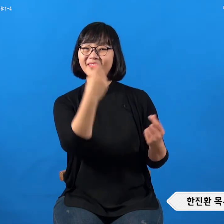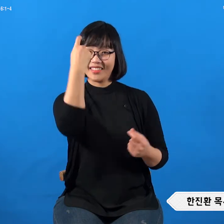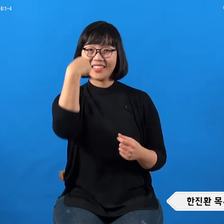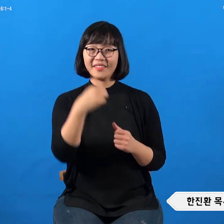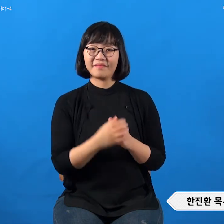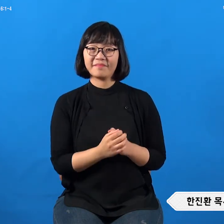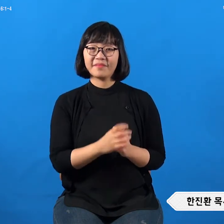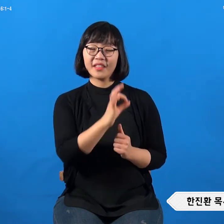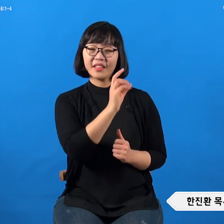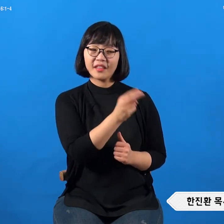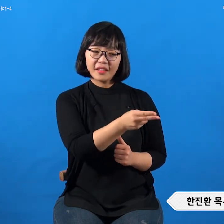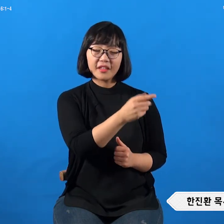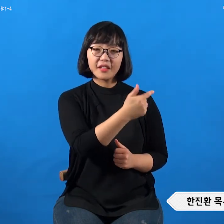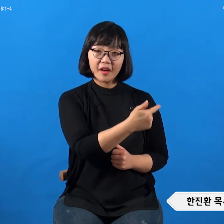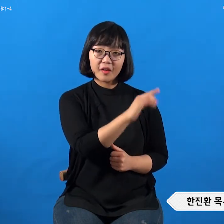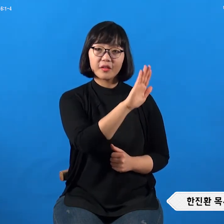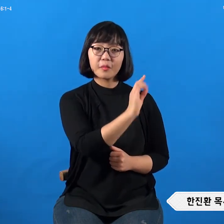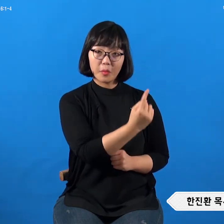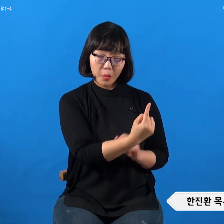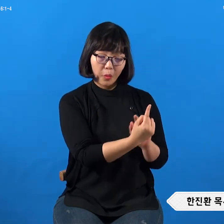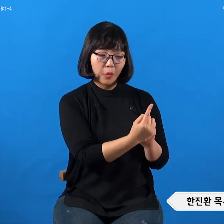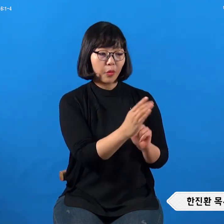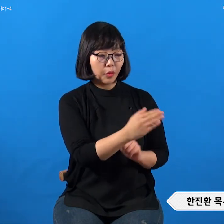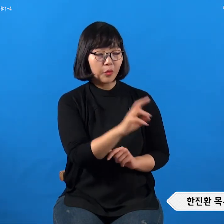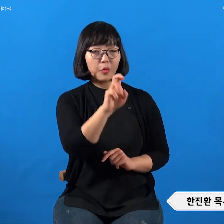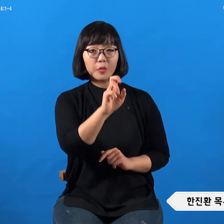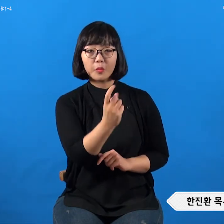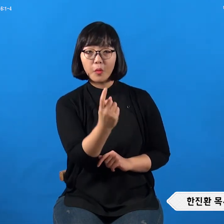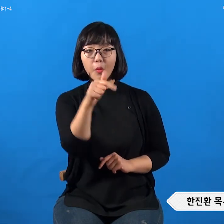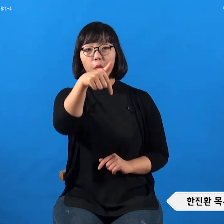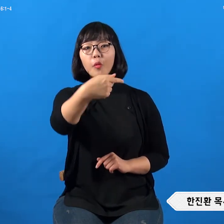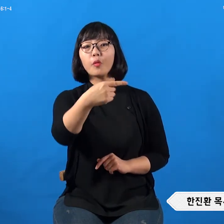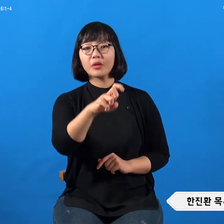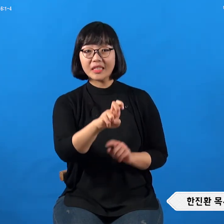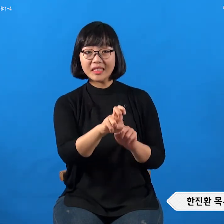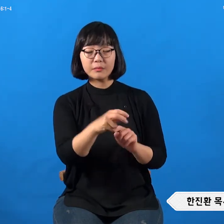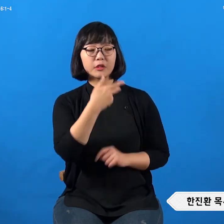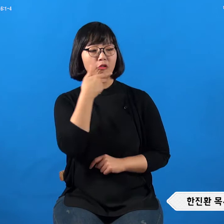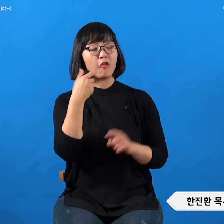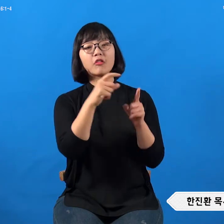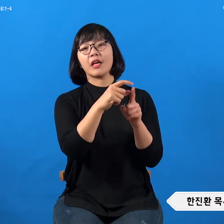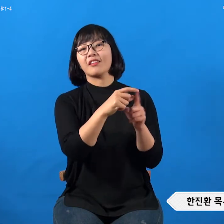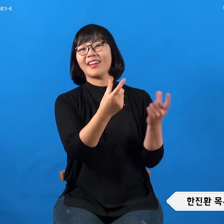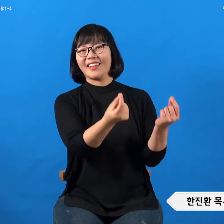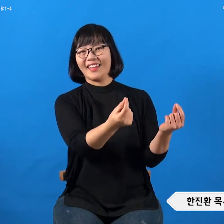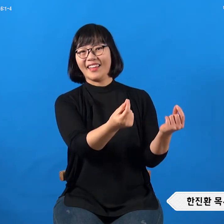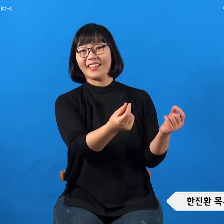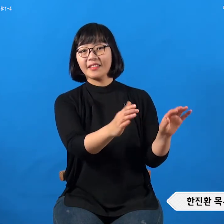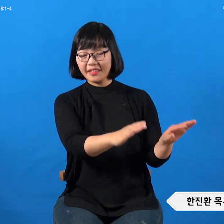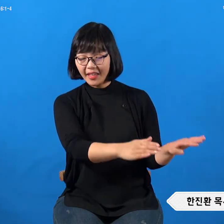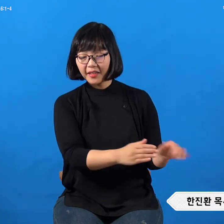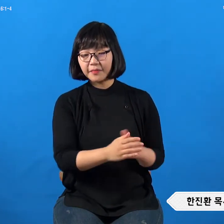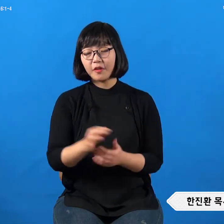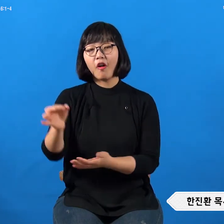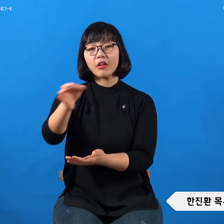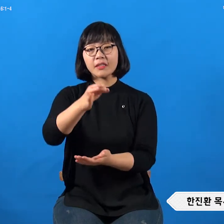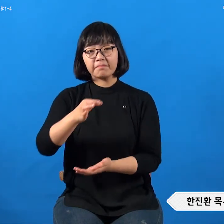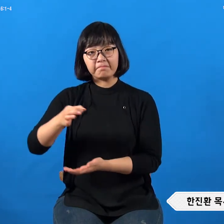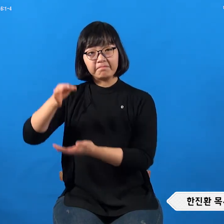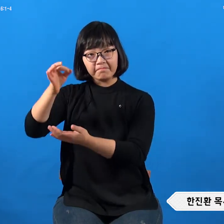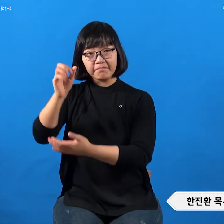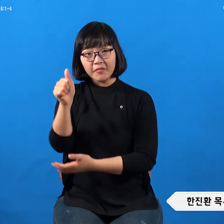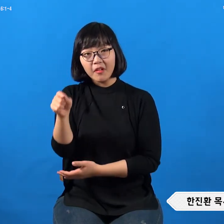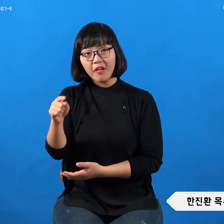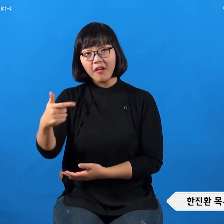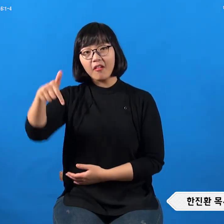그래서 연보를 영어로 컬렉션, 이 모금, 그렇게 말합니다. 반면에 헌금은